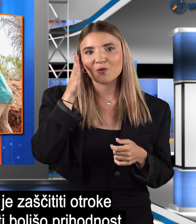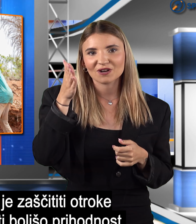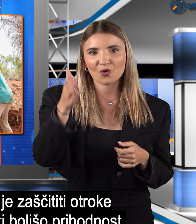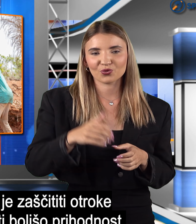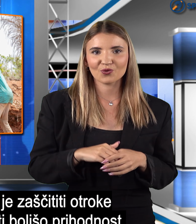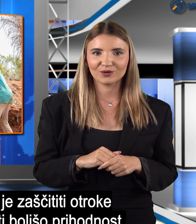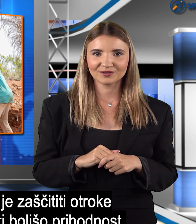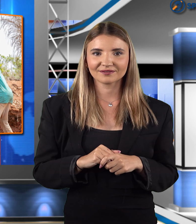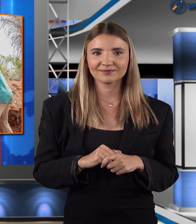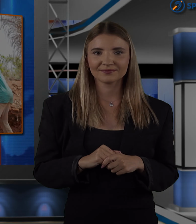boljšo prihodnost.